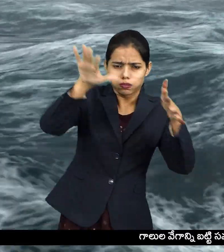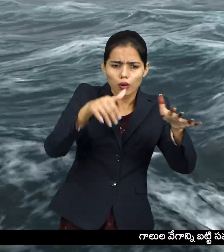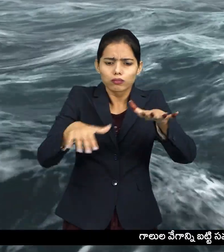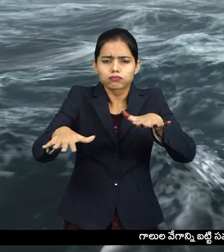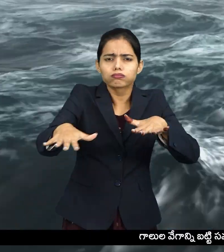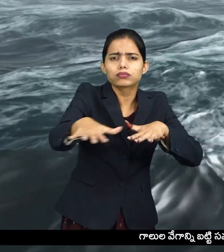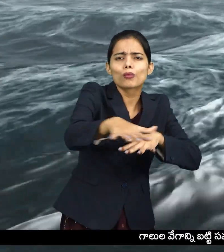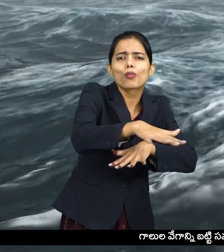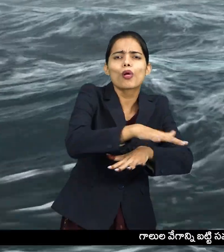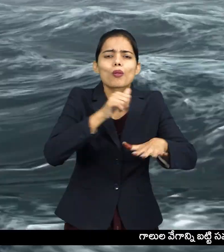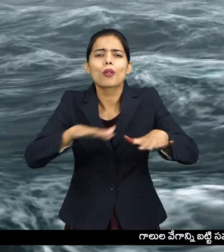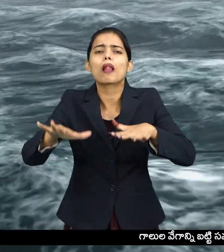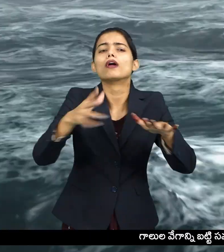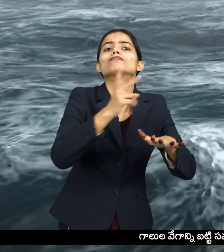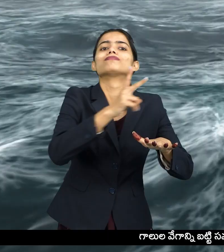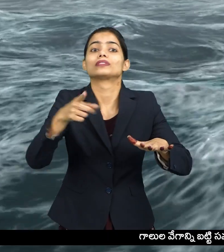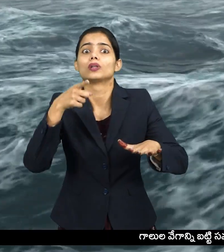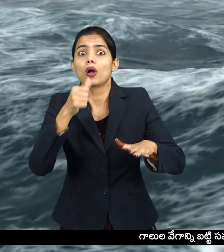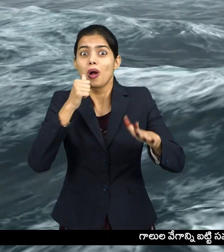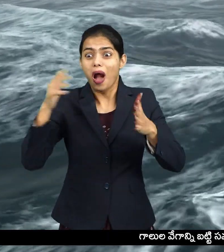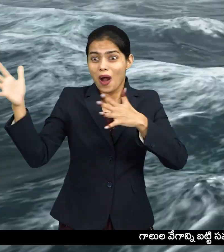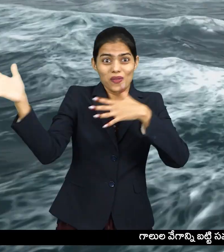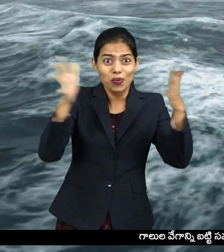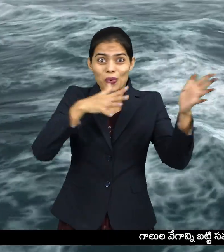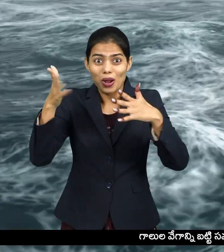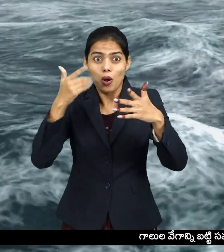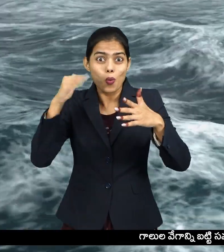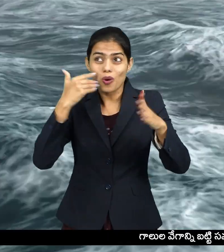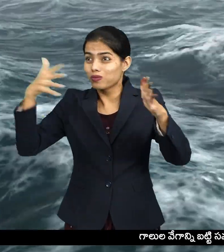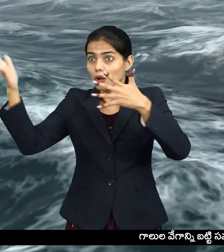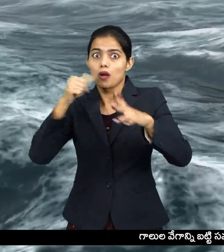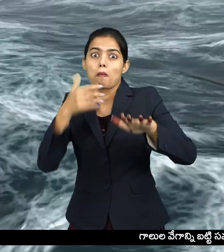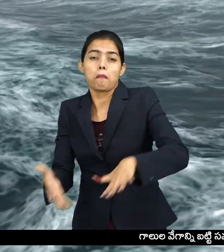గాలుల వేగాన్ని బట్టి సముద్రంపై గాలి కదులుతున్నప్పుడు